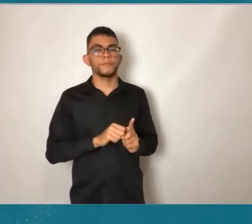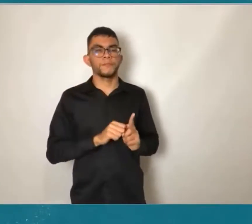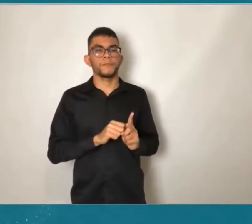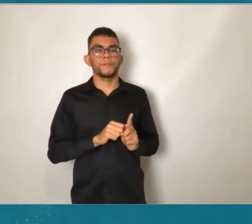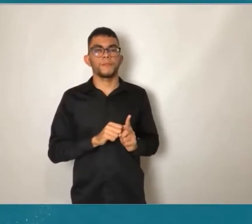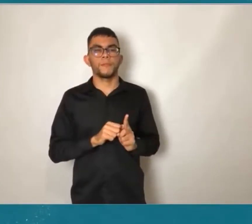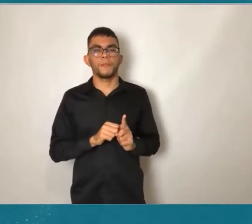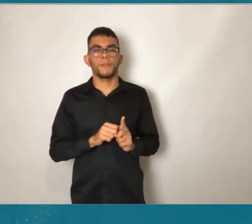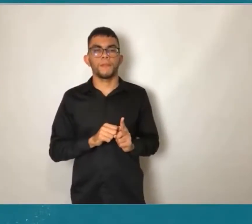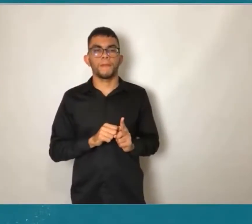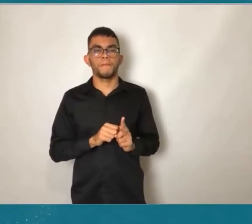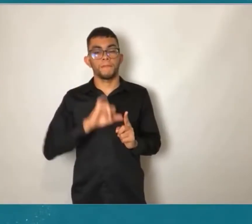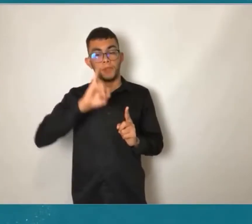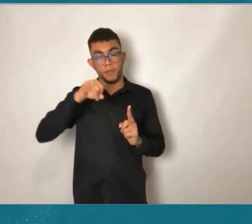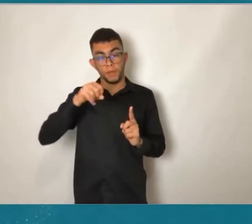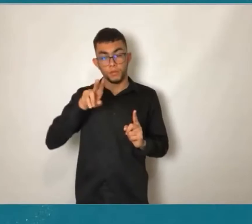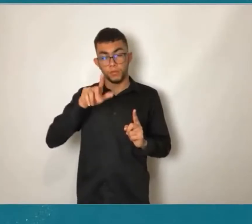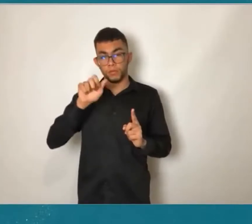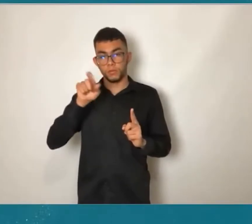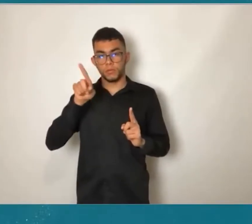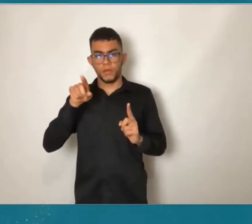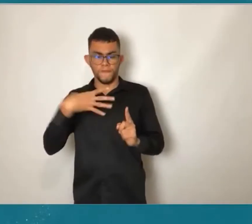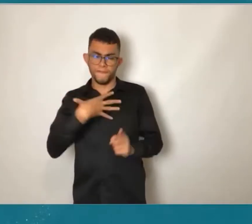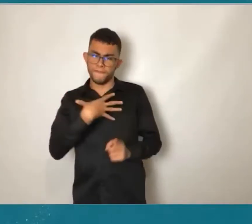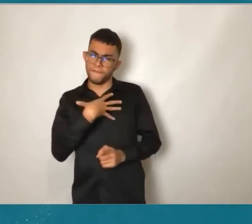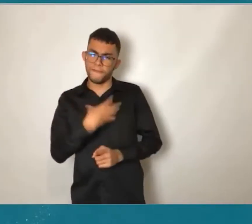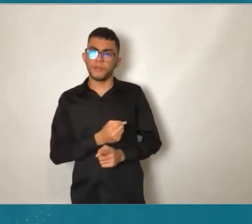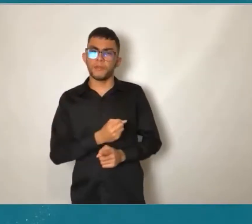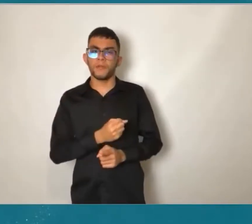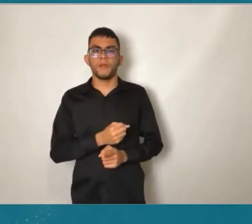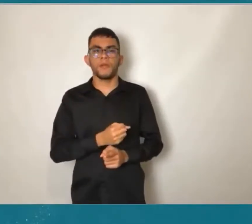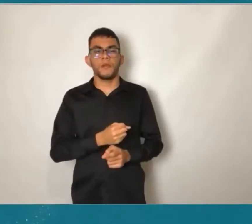Senhor conta com eles. Eles não veem dificuldades, não é isso?